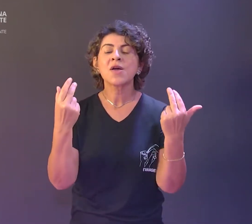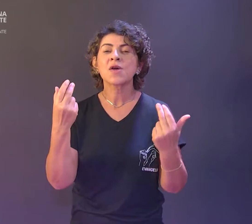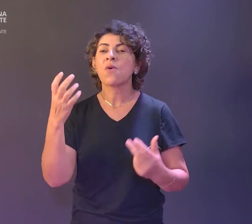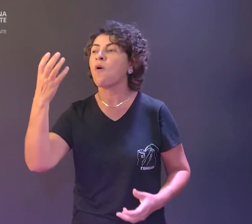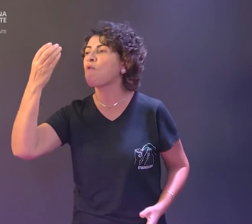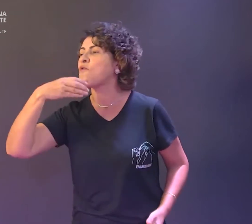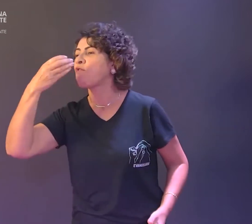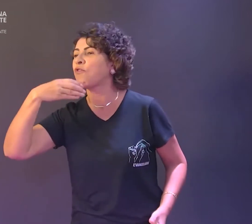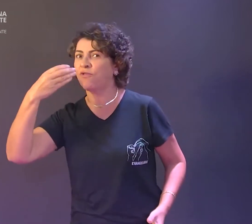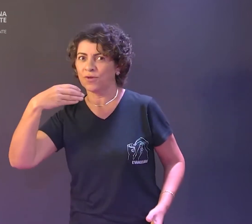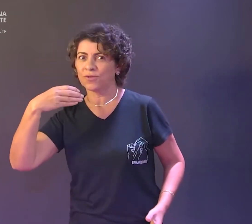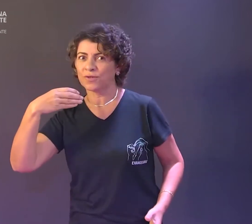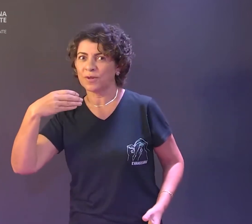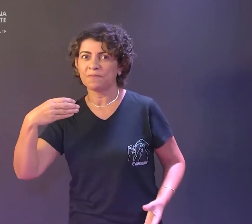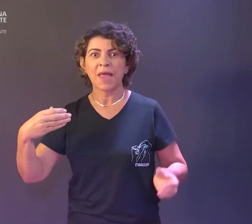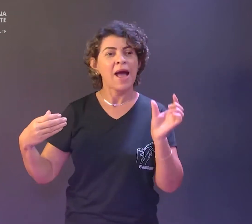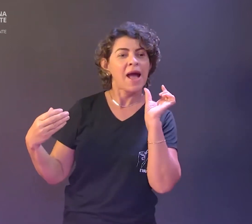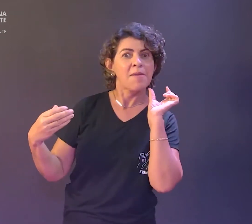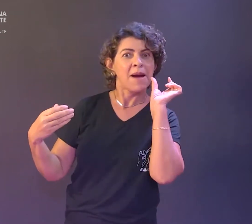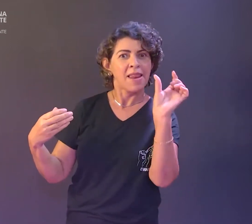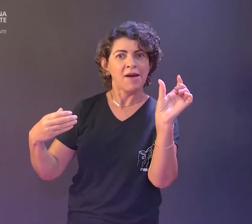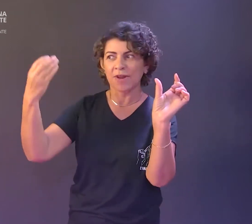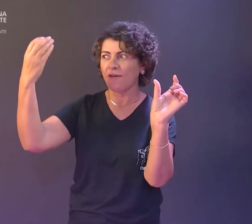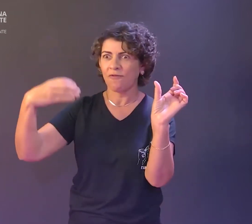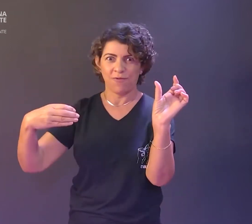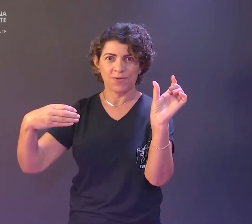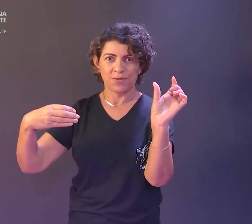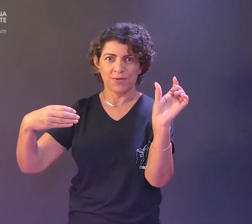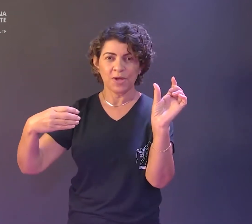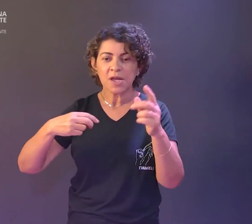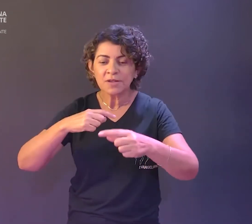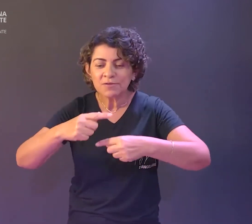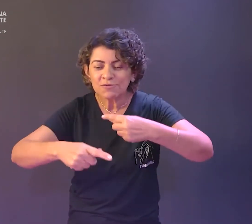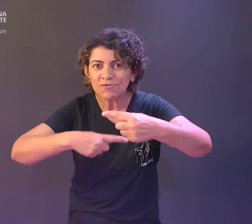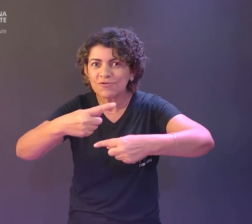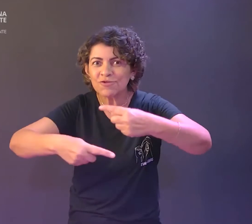as palavras e ações são geradas pelo coração.